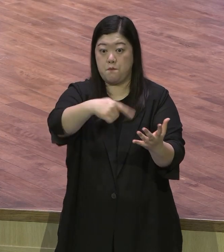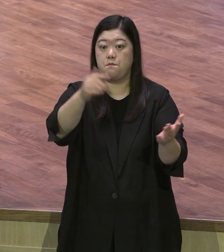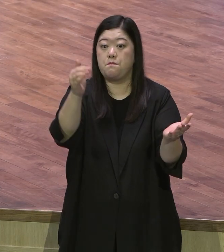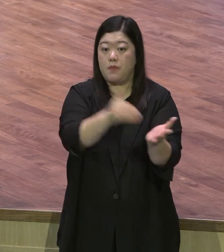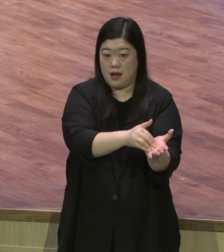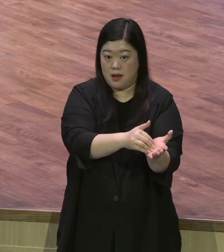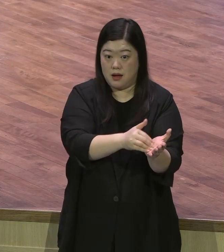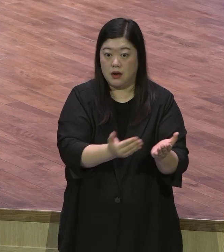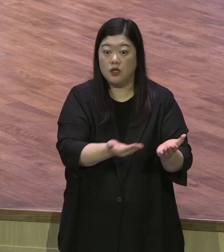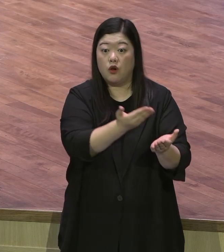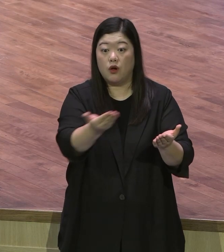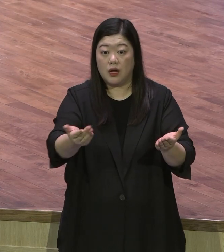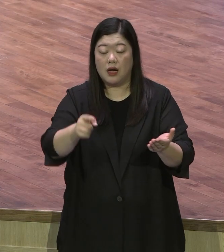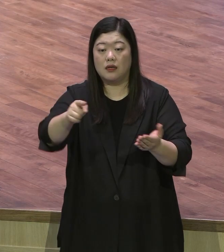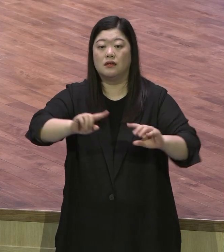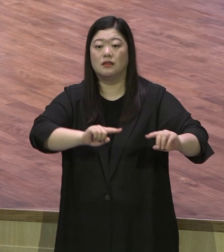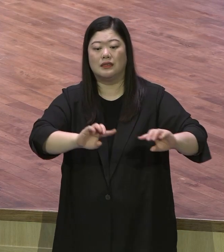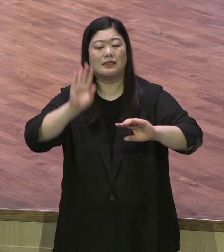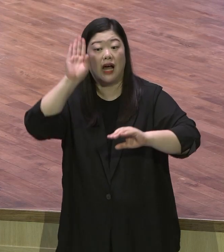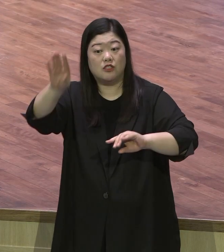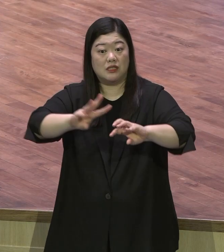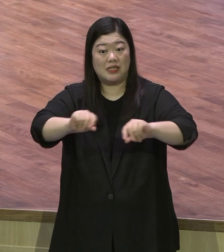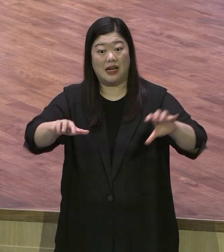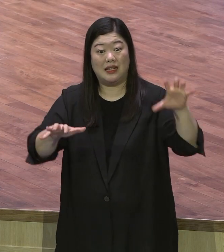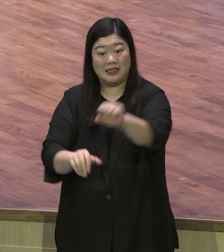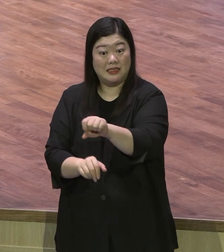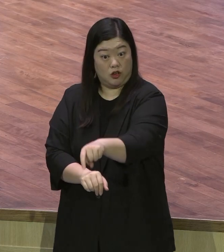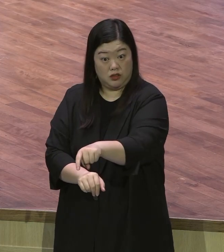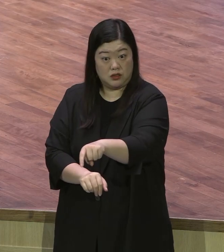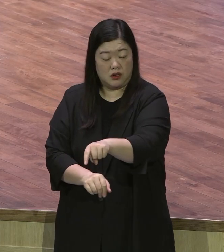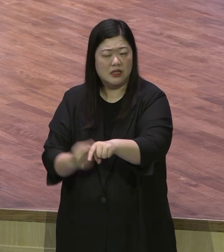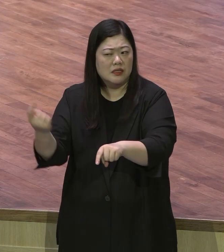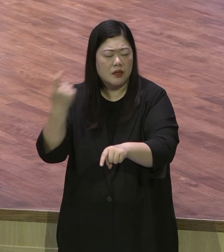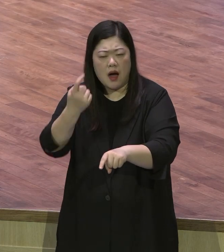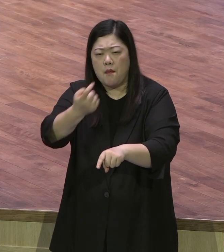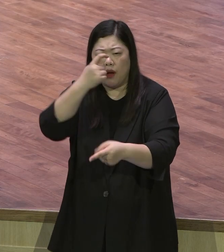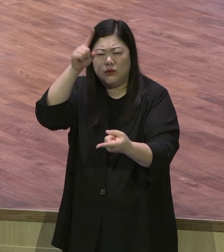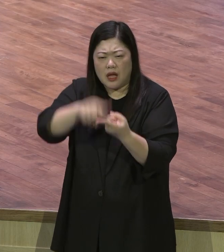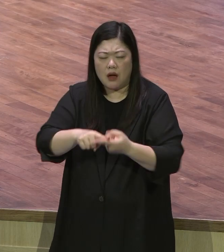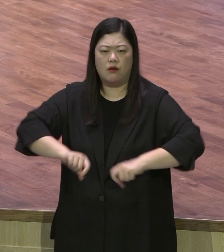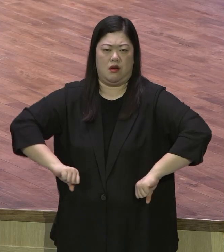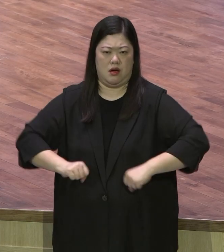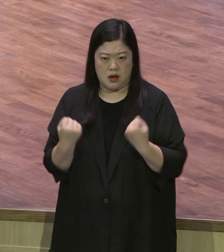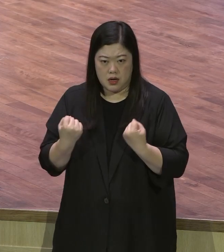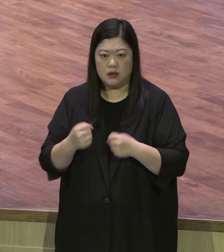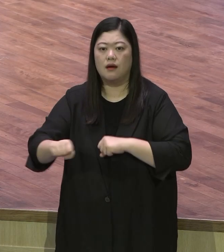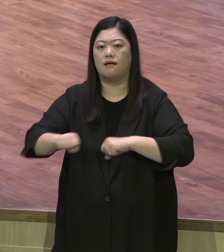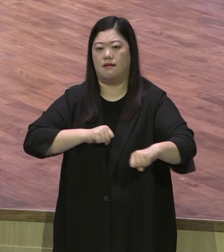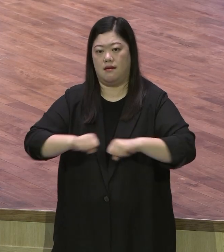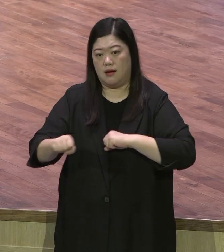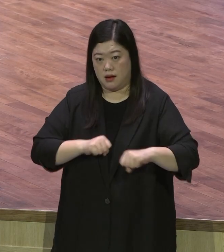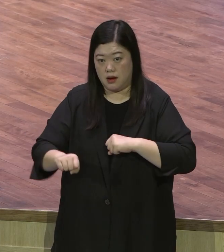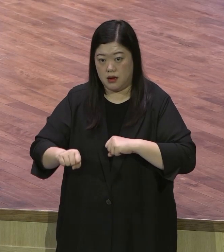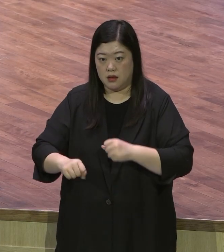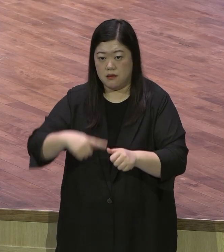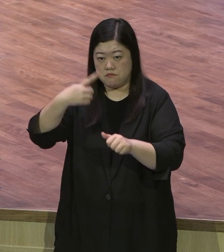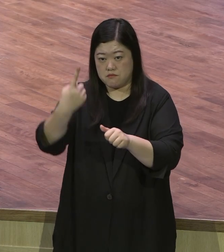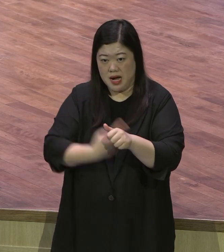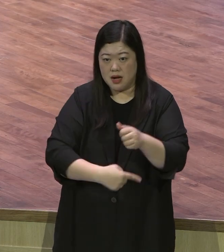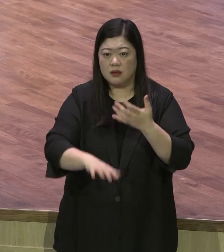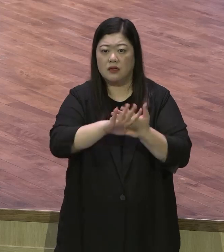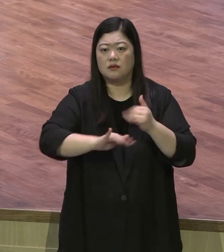너희가 들어가서 기업으로 차지할 땅에서 그대로 행하게 하라 함인즉 너희는 지켜 행하라. 이것이 여러